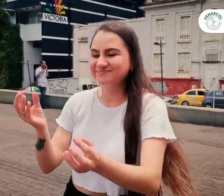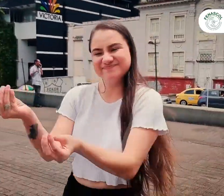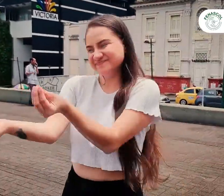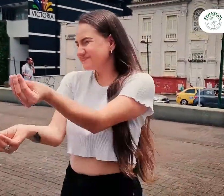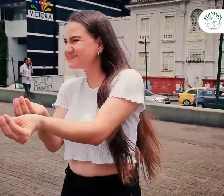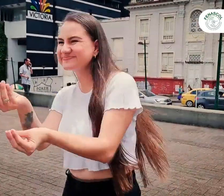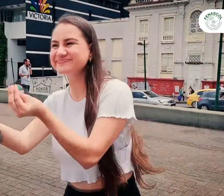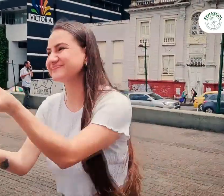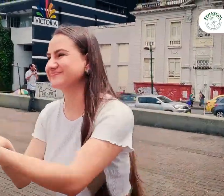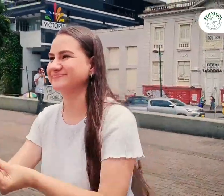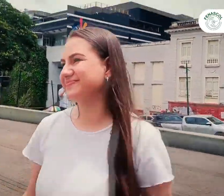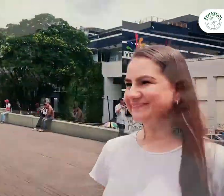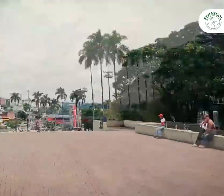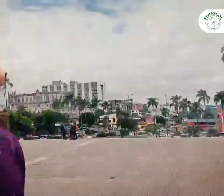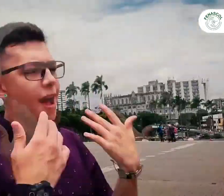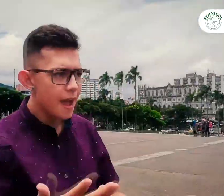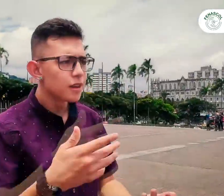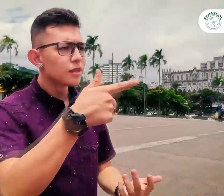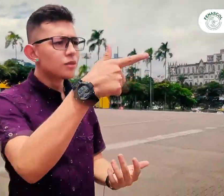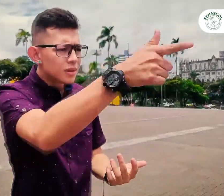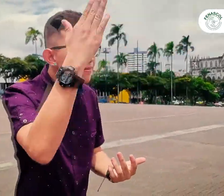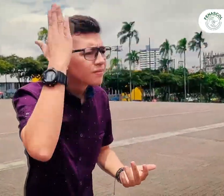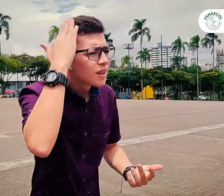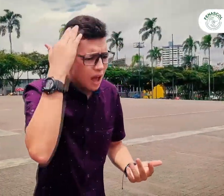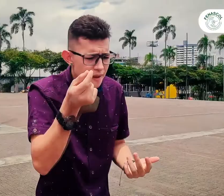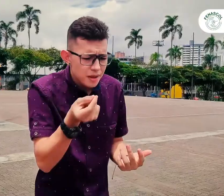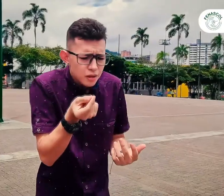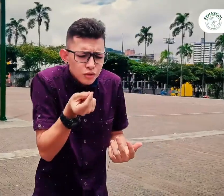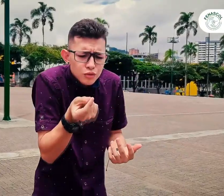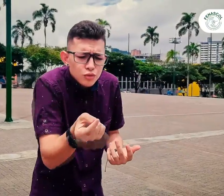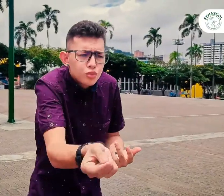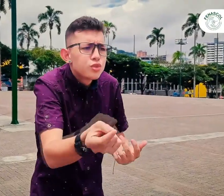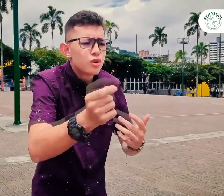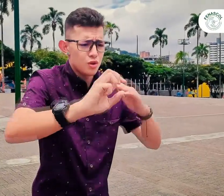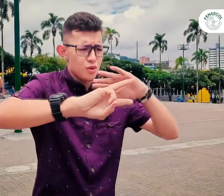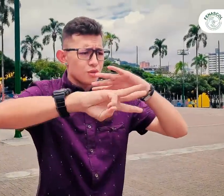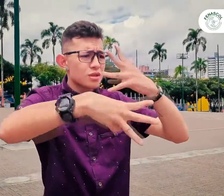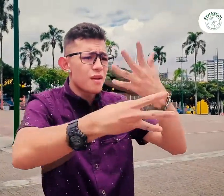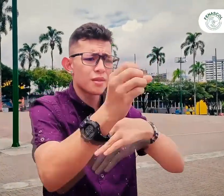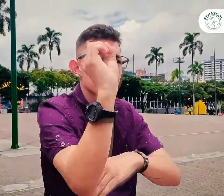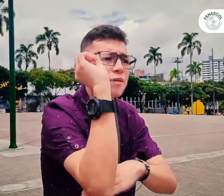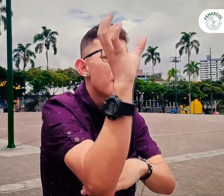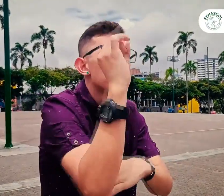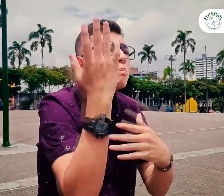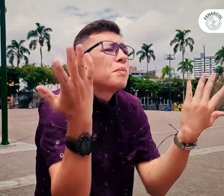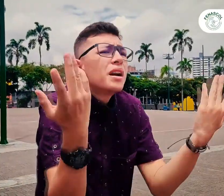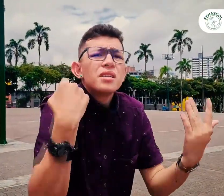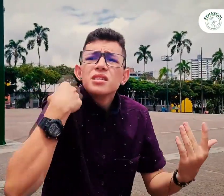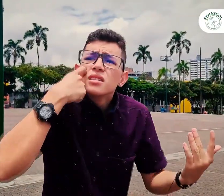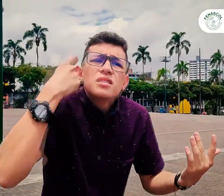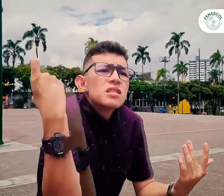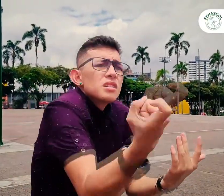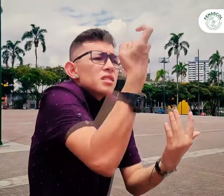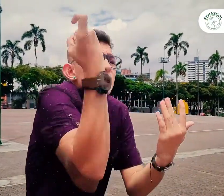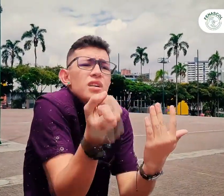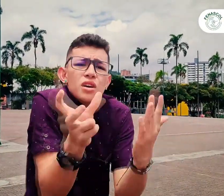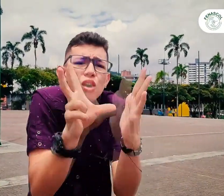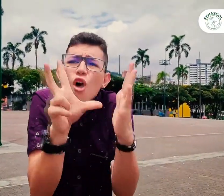hola qué haces como tú sabes pronto será el octavo congreso y estoy buscando